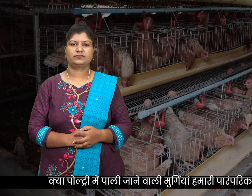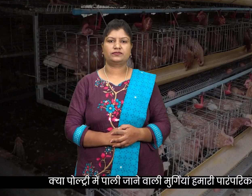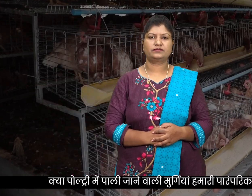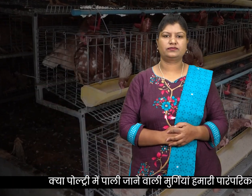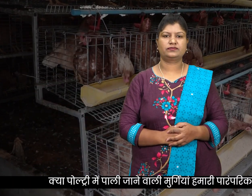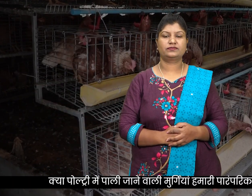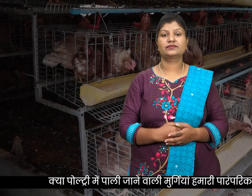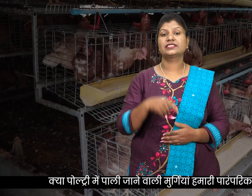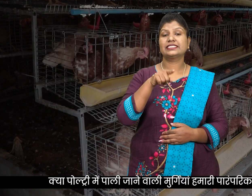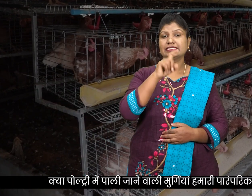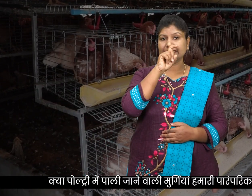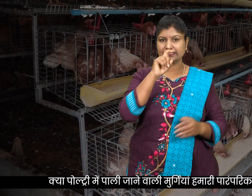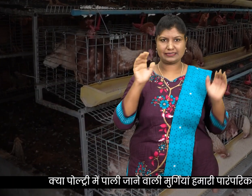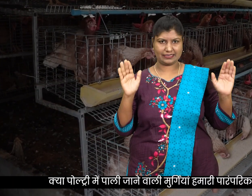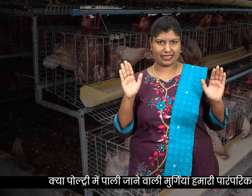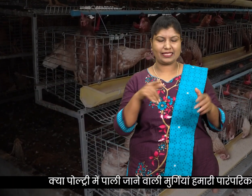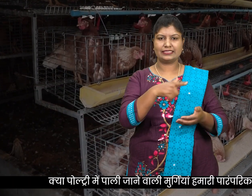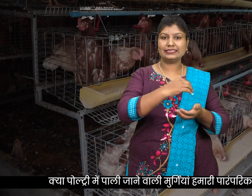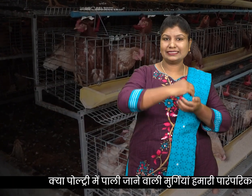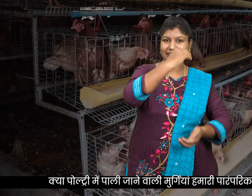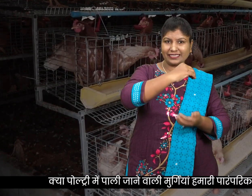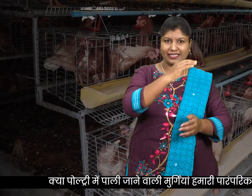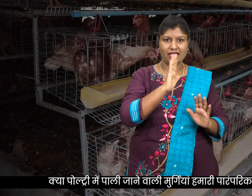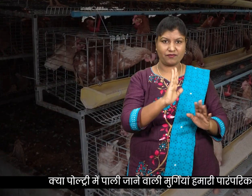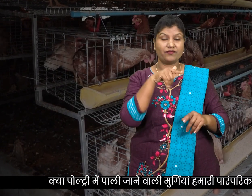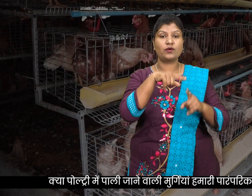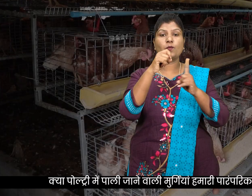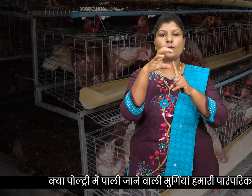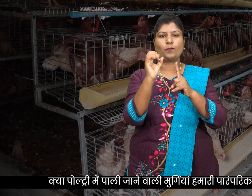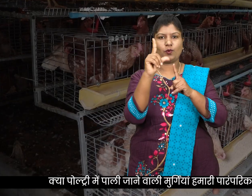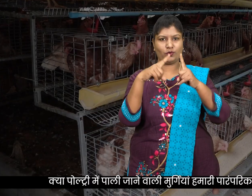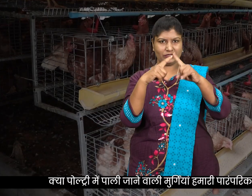क्या पोल्ट्री में पाली जाने वाले मुर्गियां हमारी पारंपरिक किस्मों की तरह है,